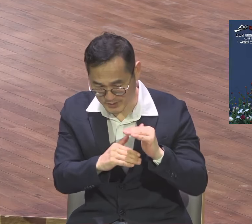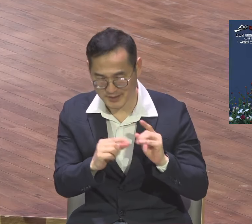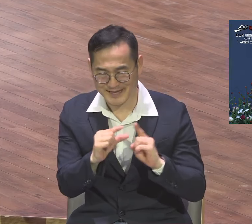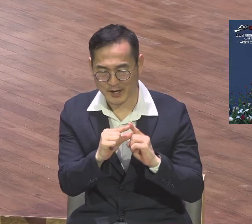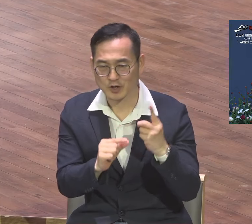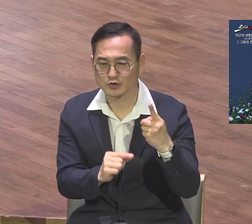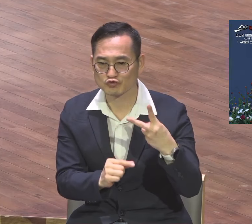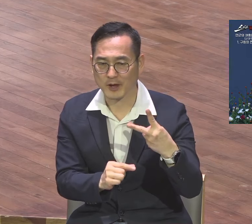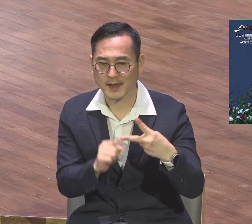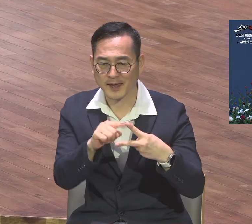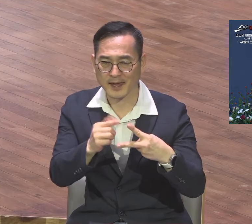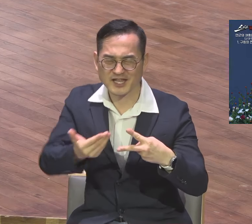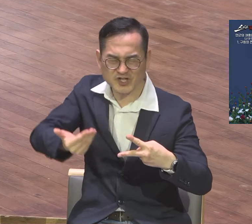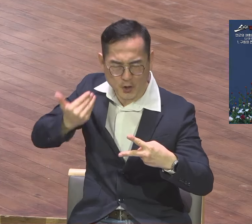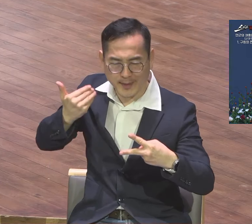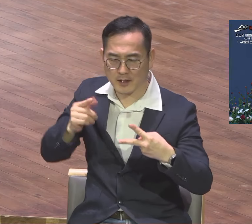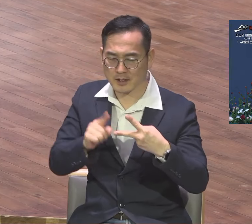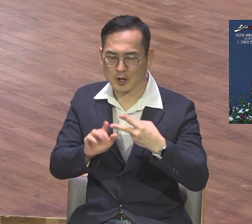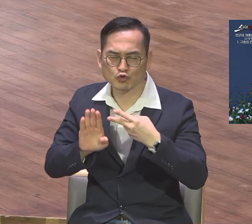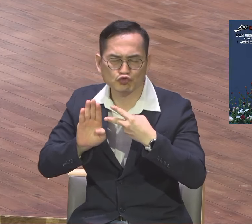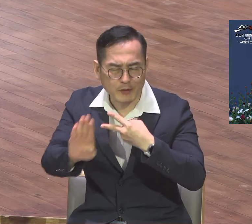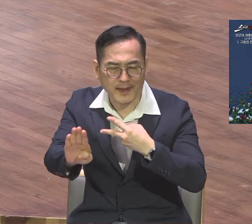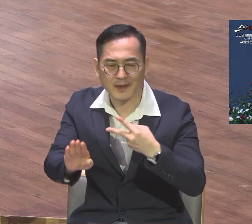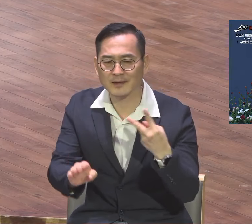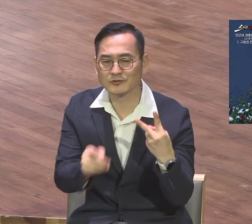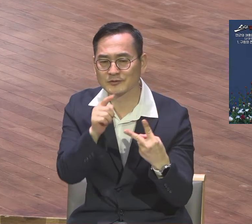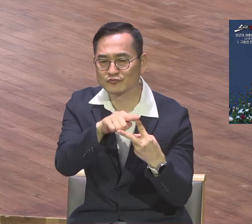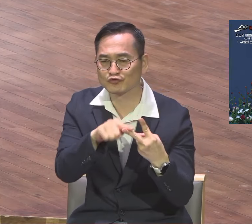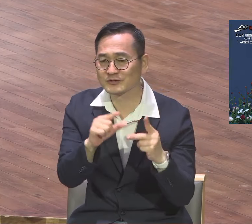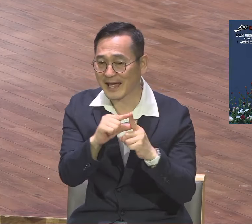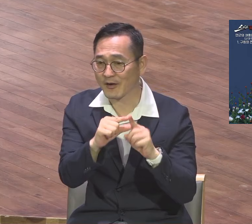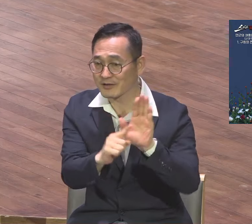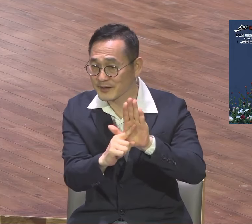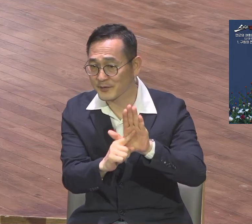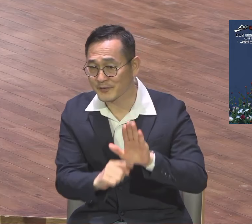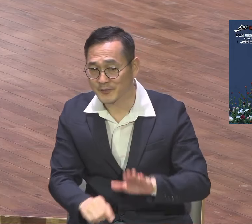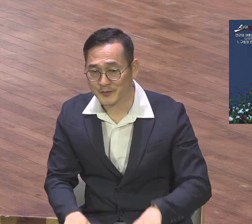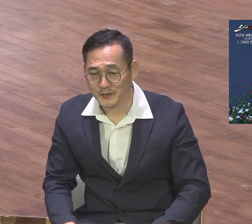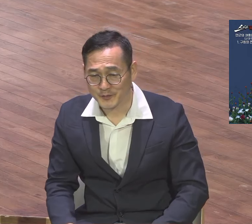썼죠. 전에와 후에 이랬어요. 전에 후에 사용을 해서